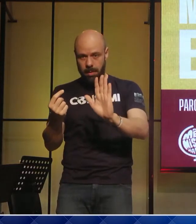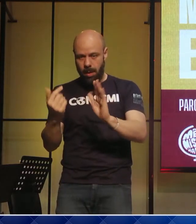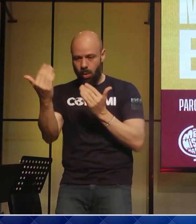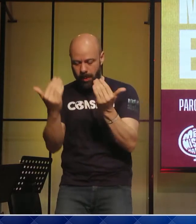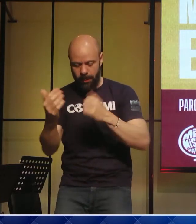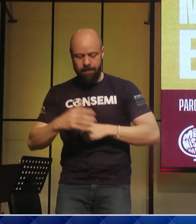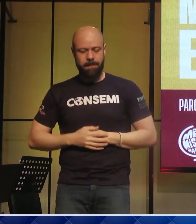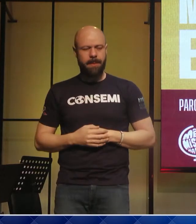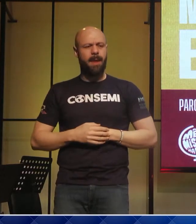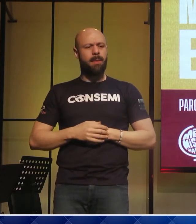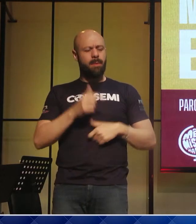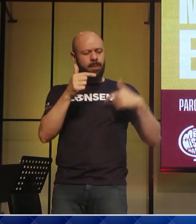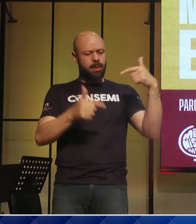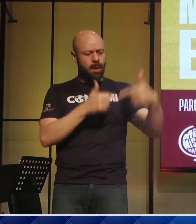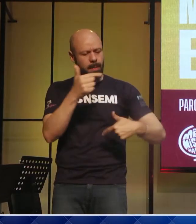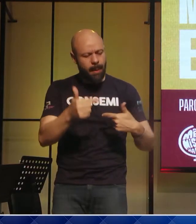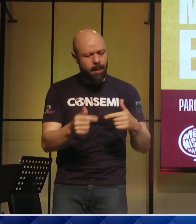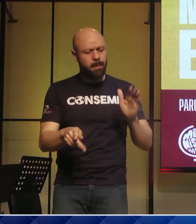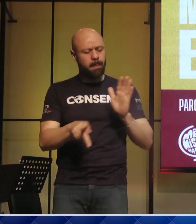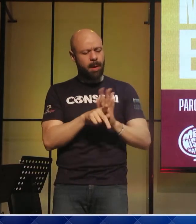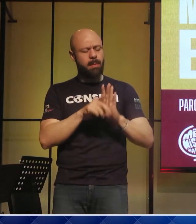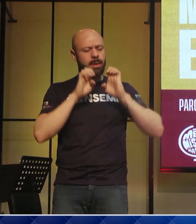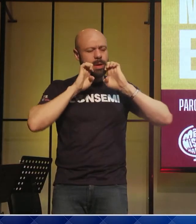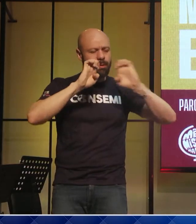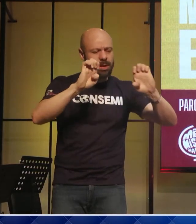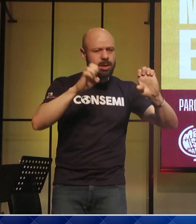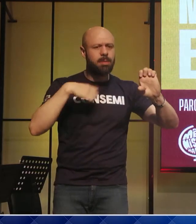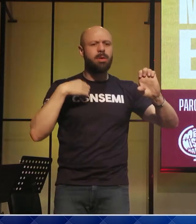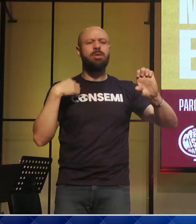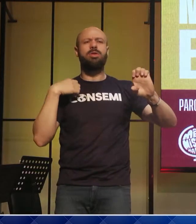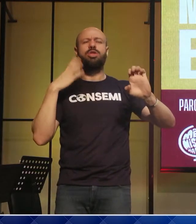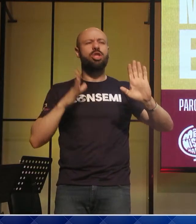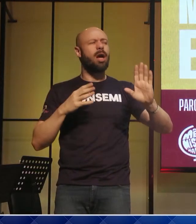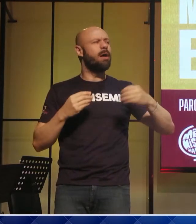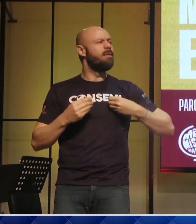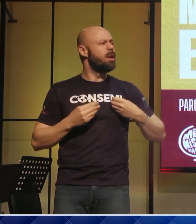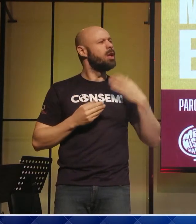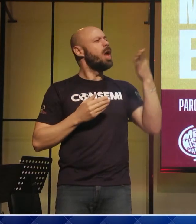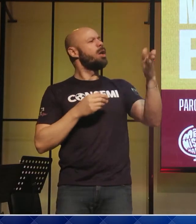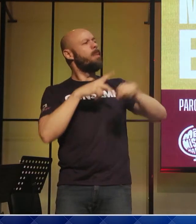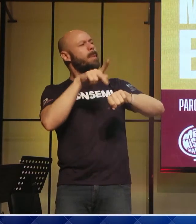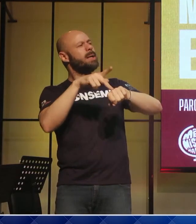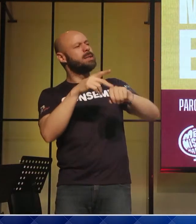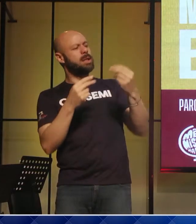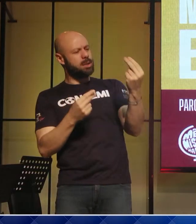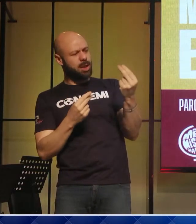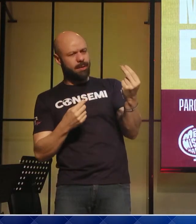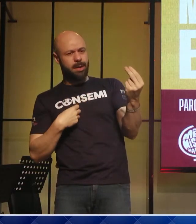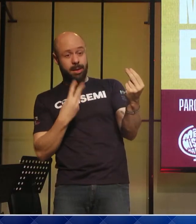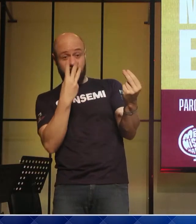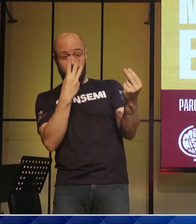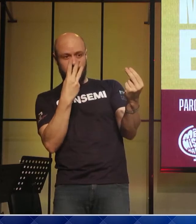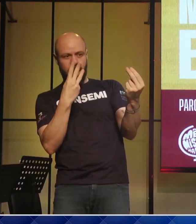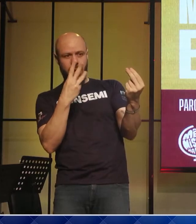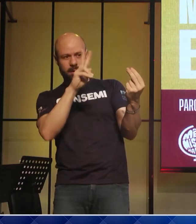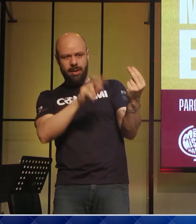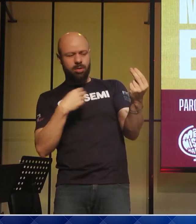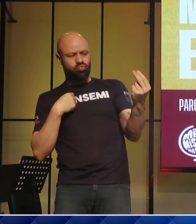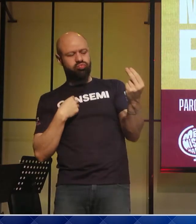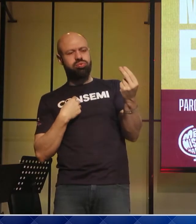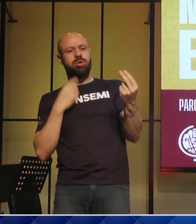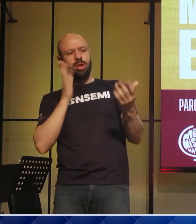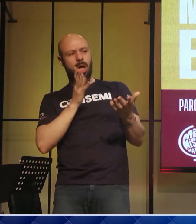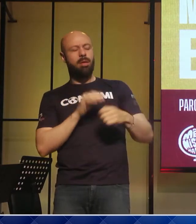eu vejo isso nas ações de Deus. Eu estive em Sérvia 3 vezes. E até cheguei um pouco antes para estar com o